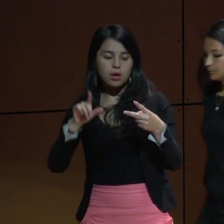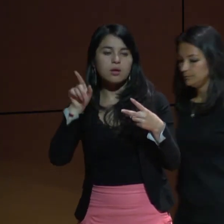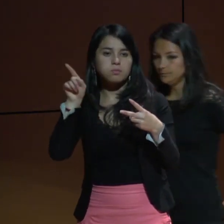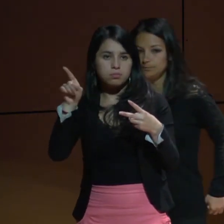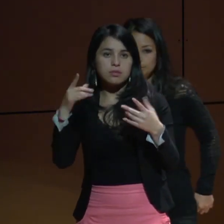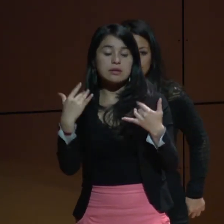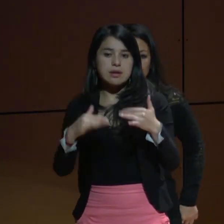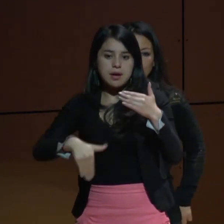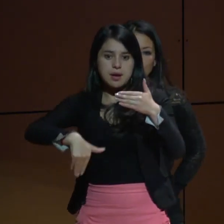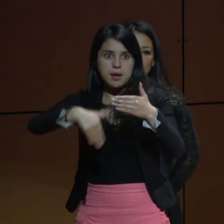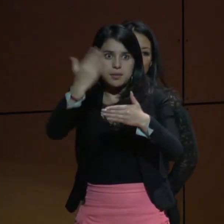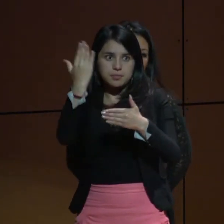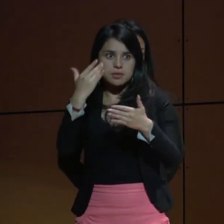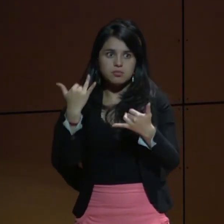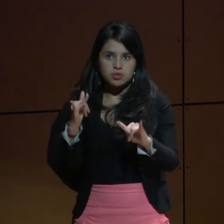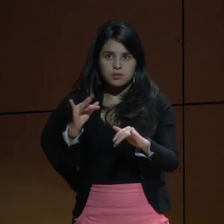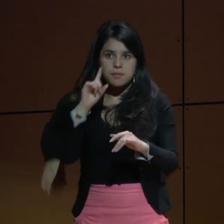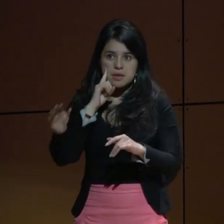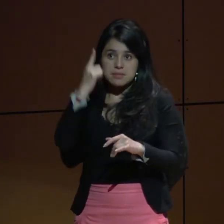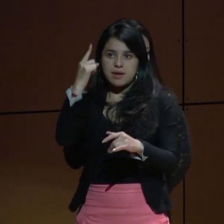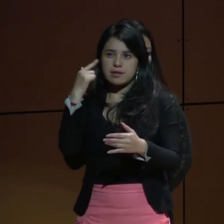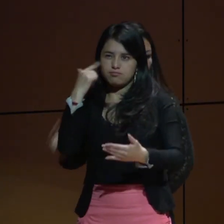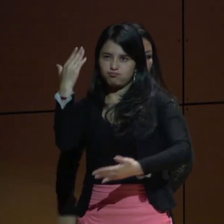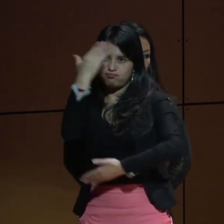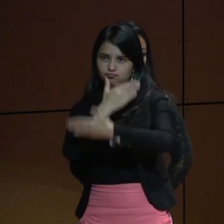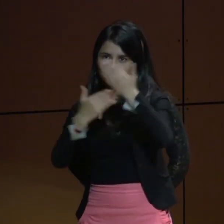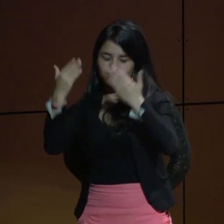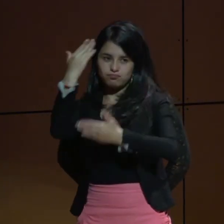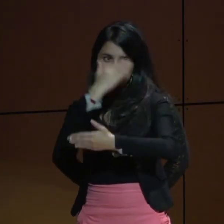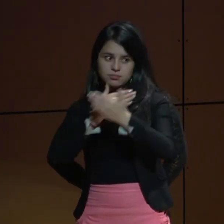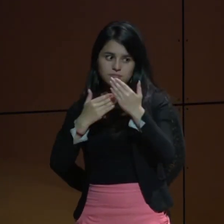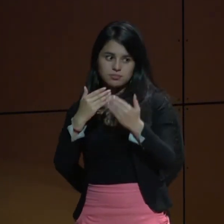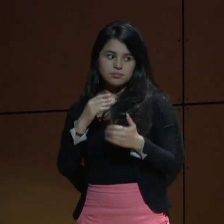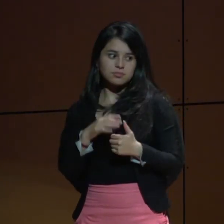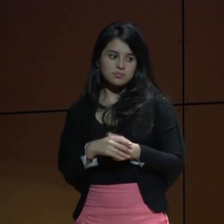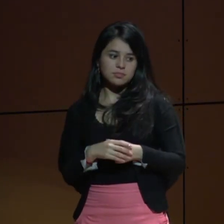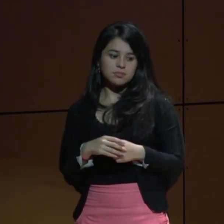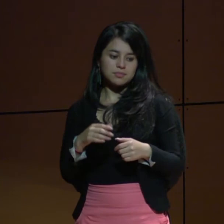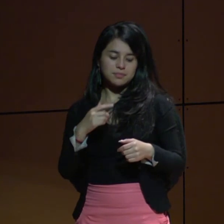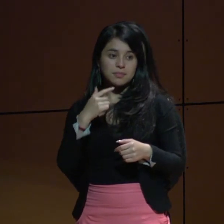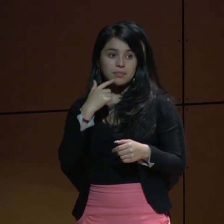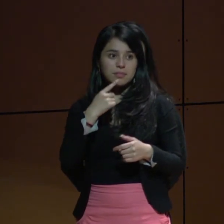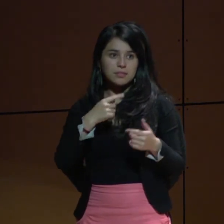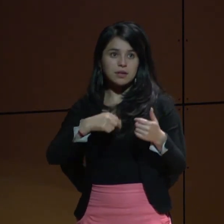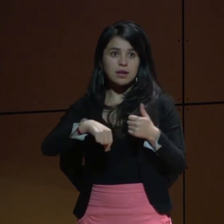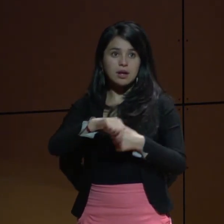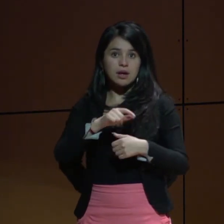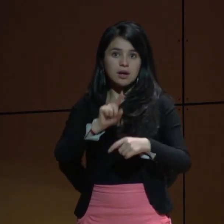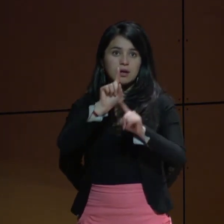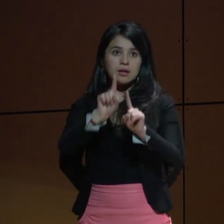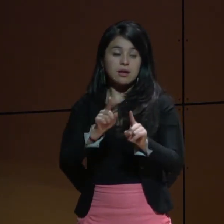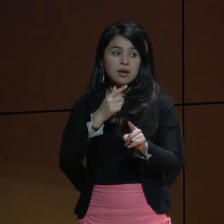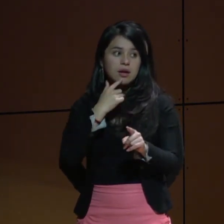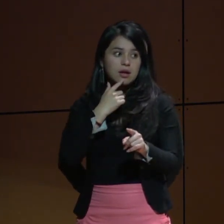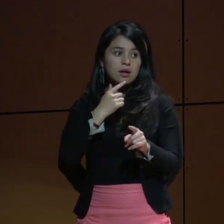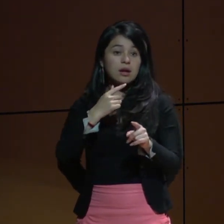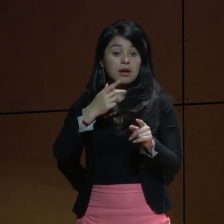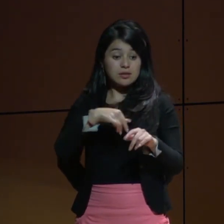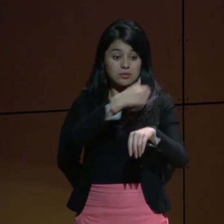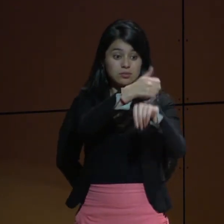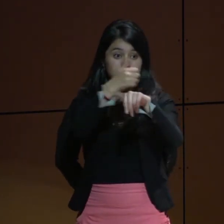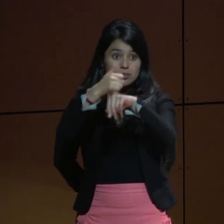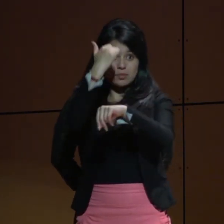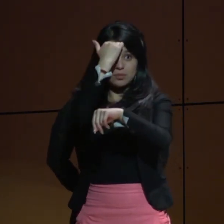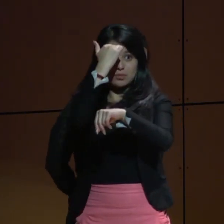ya iniciamos un primer laboratorio de educación para la paz. Estos docentes y